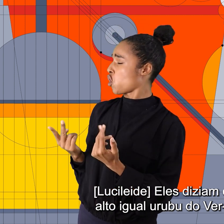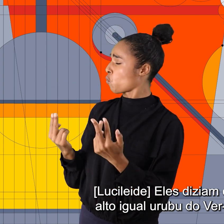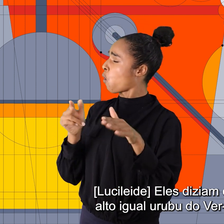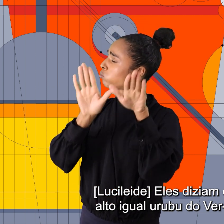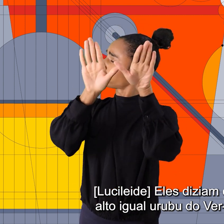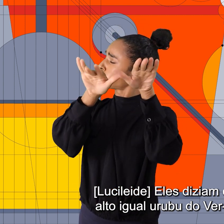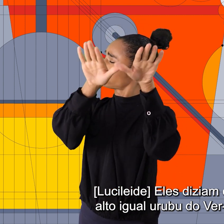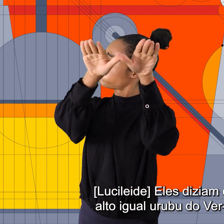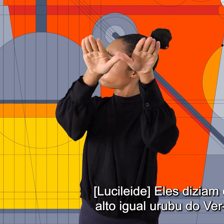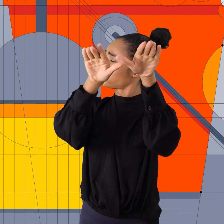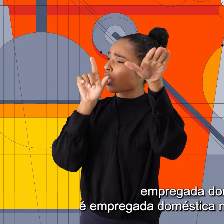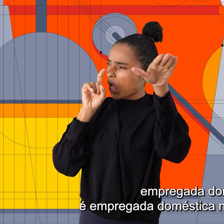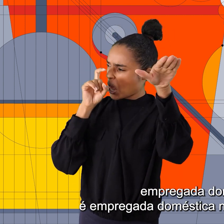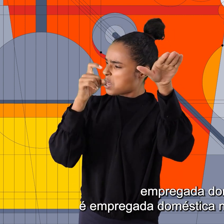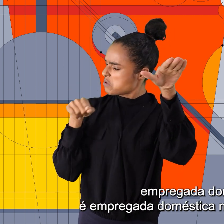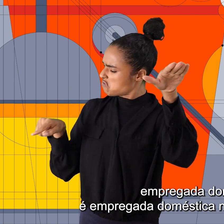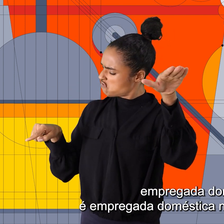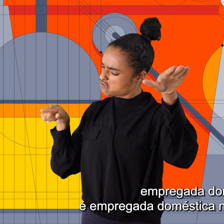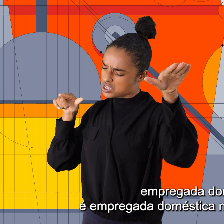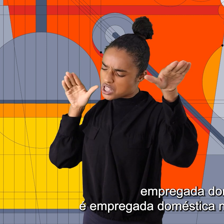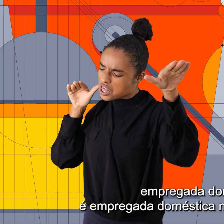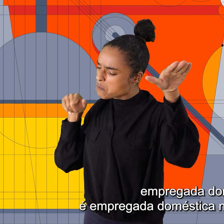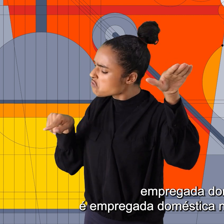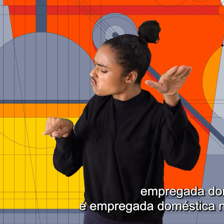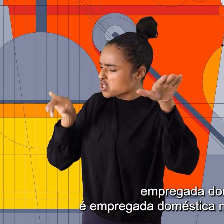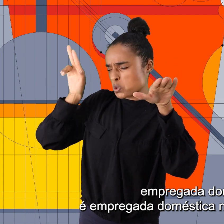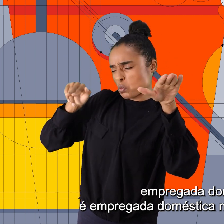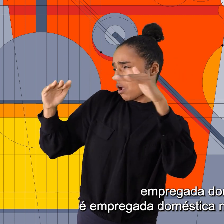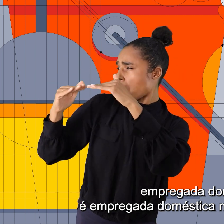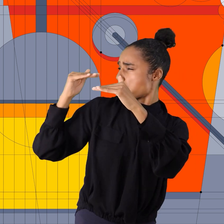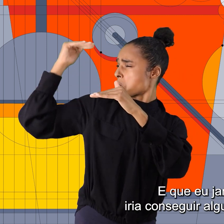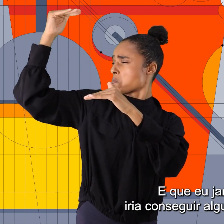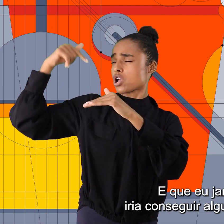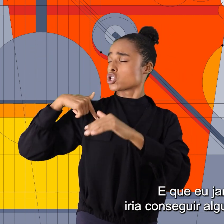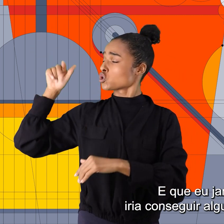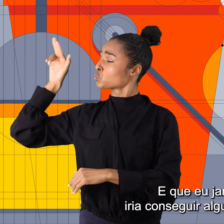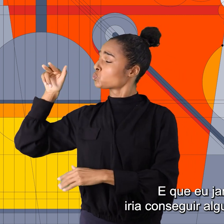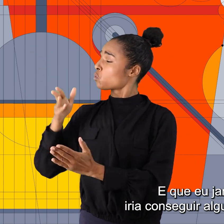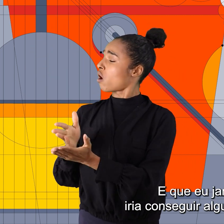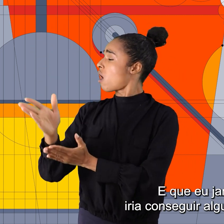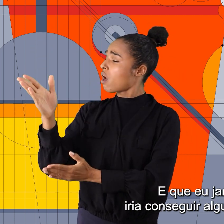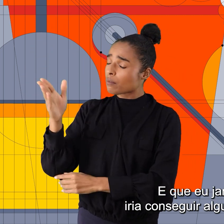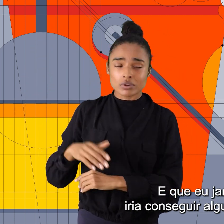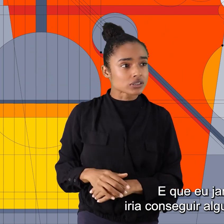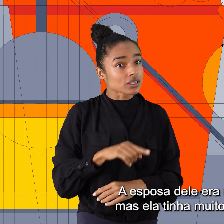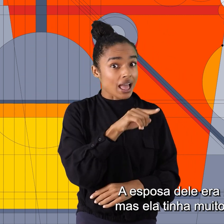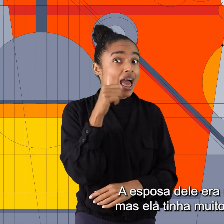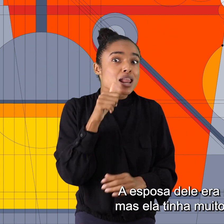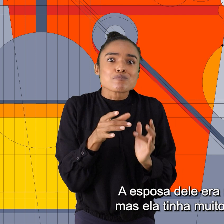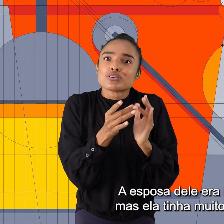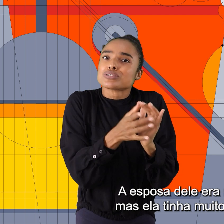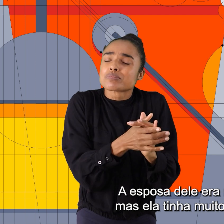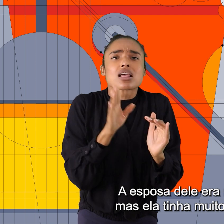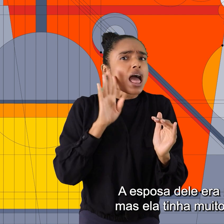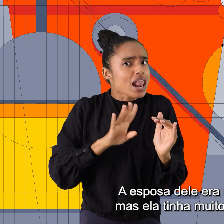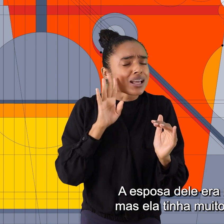velho peso, e que empregada doméstica e não passava disso, que eu jamais iria conseguir alguma coisa. A esposa dele